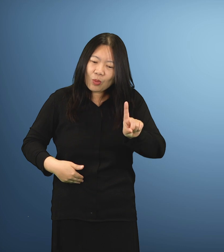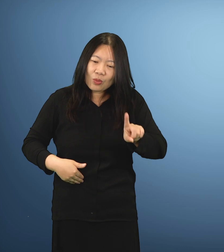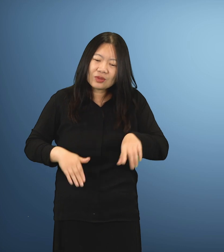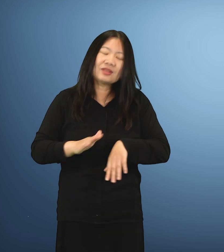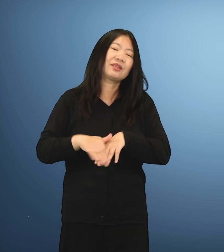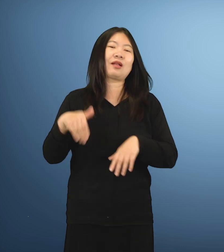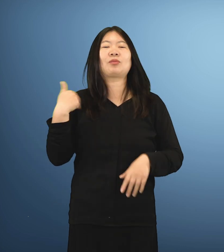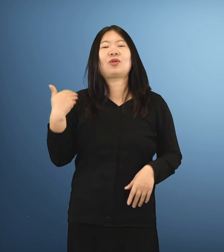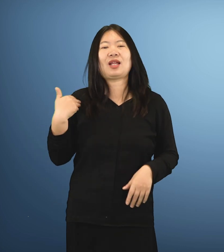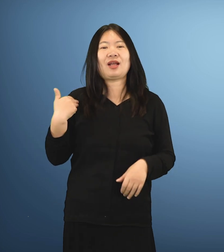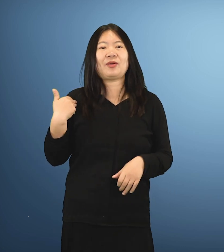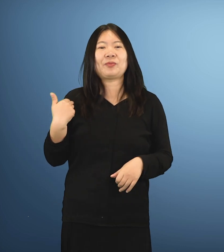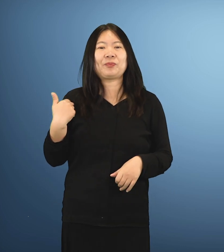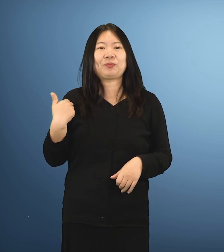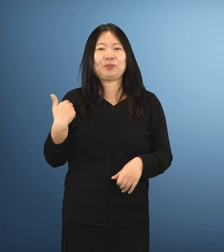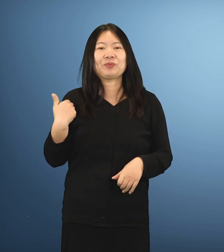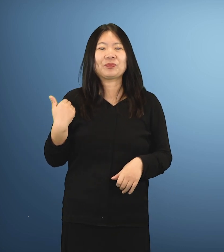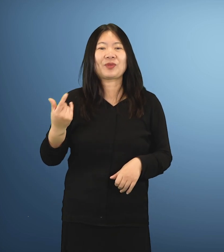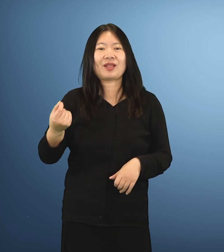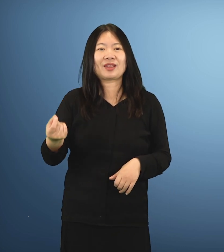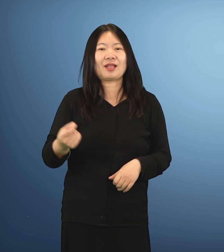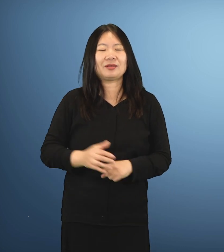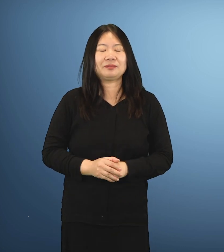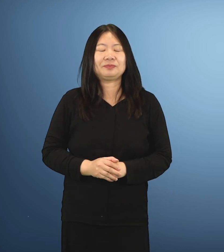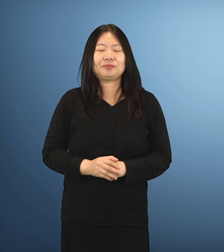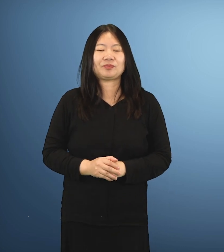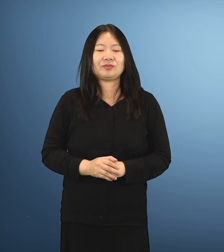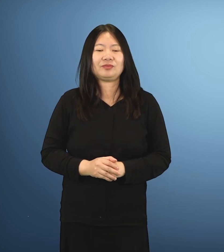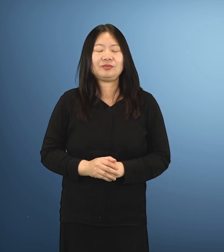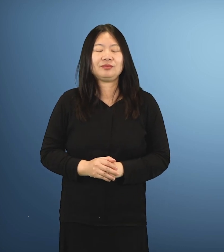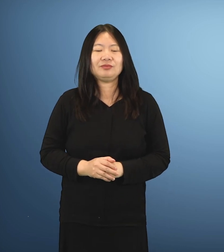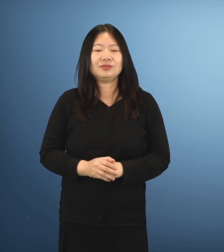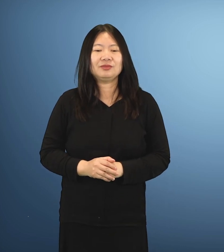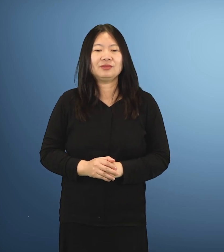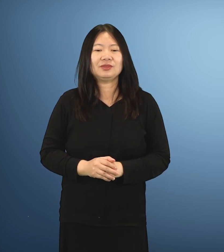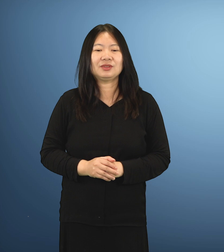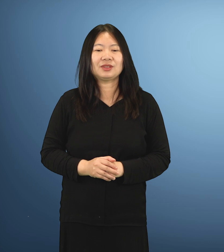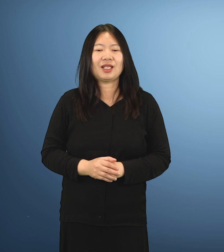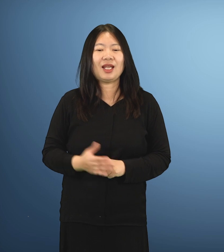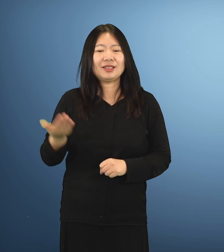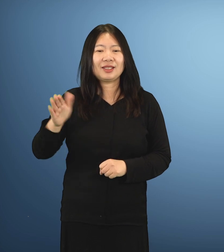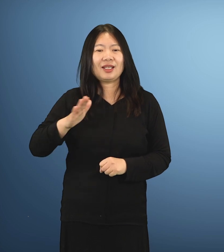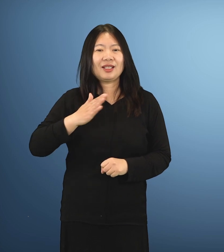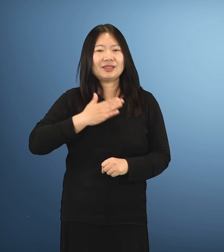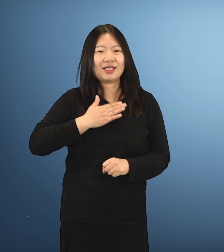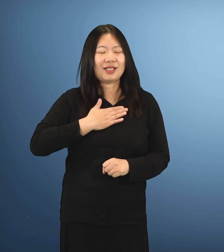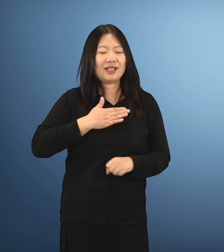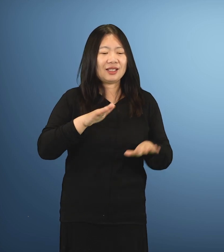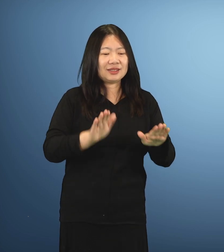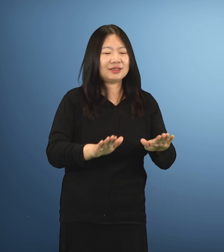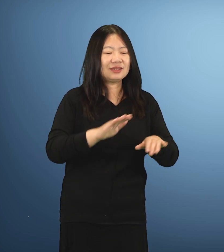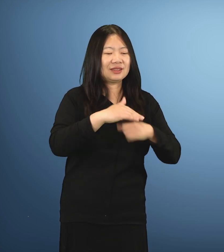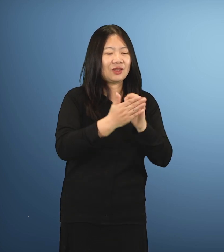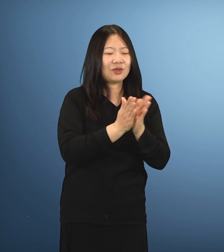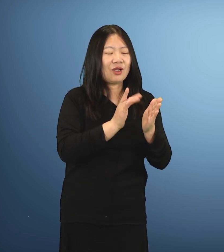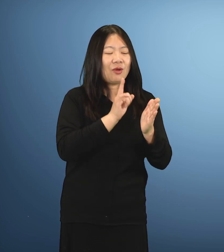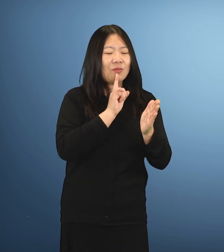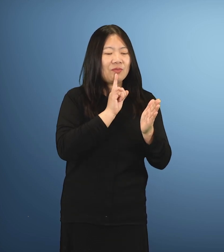이 본문을 일러나니까 너무 깊은 안위가 되는 거예요.